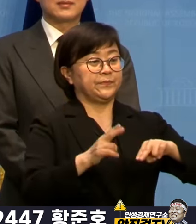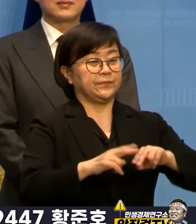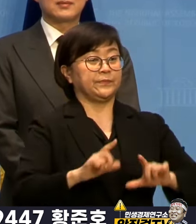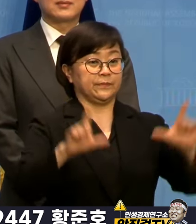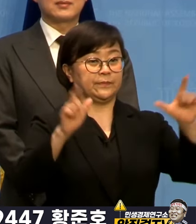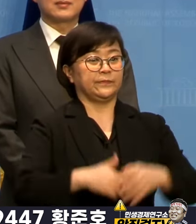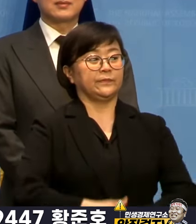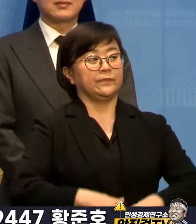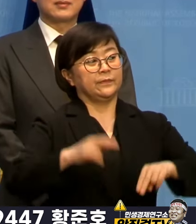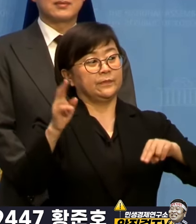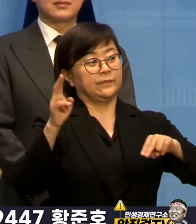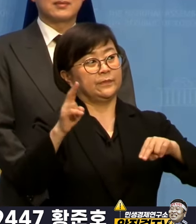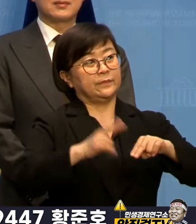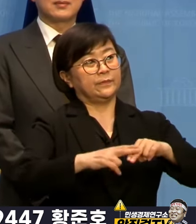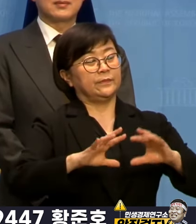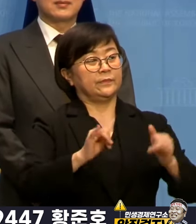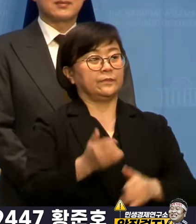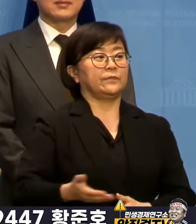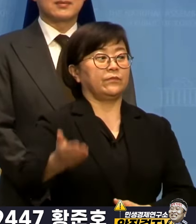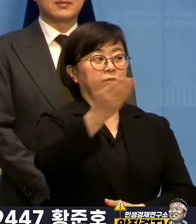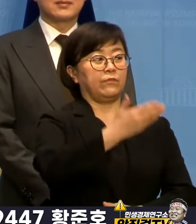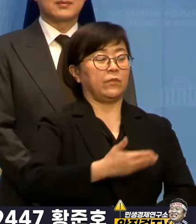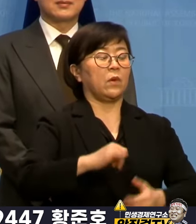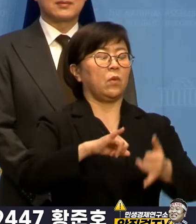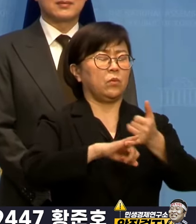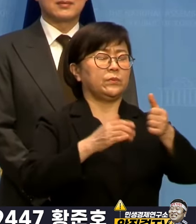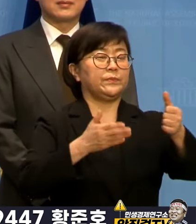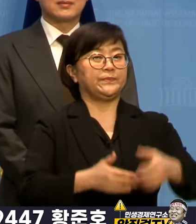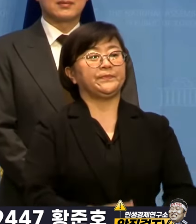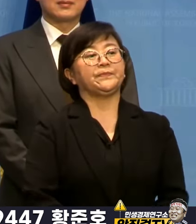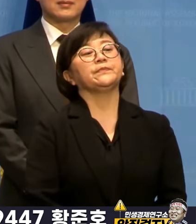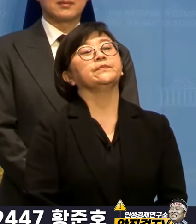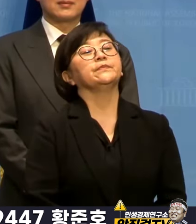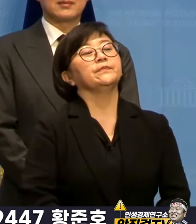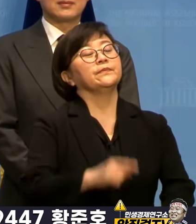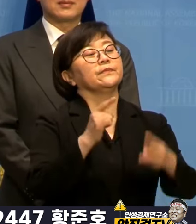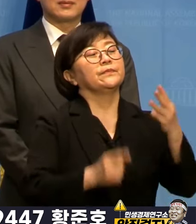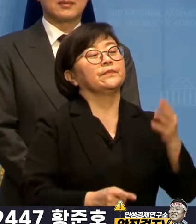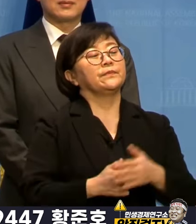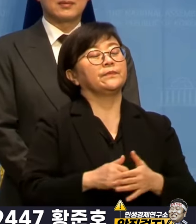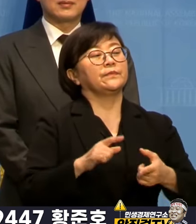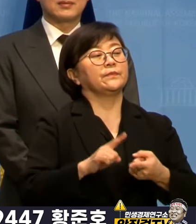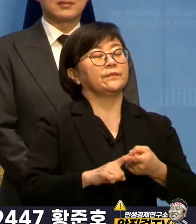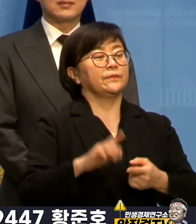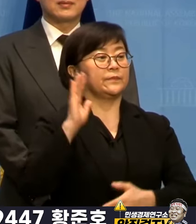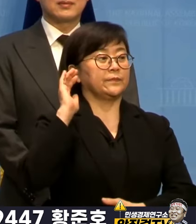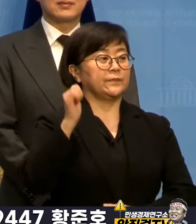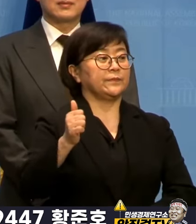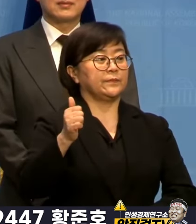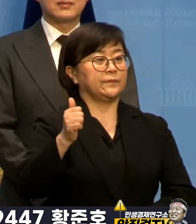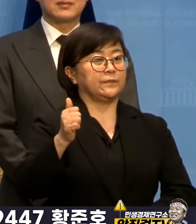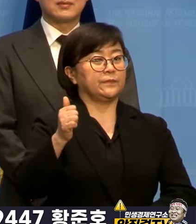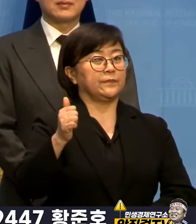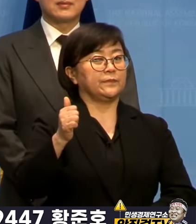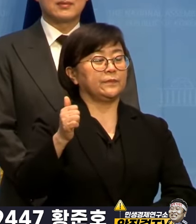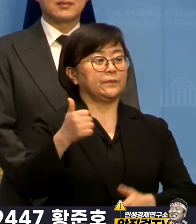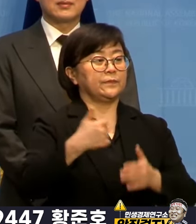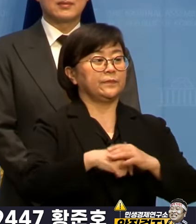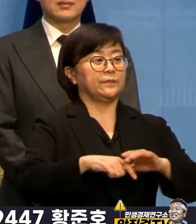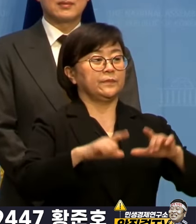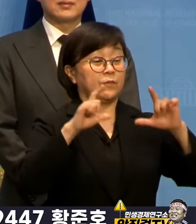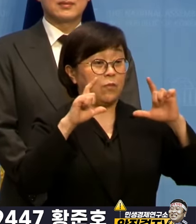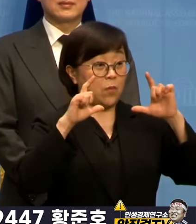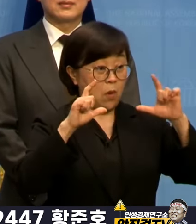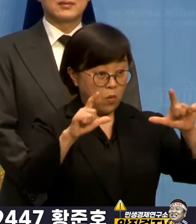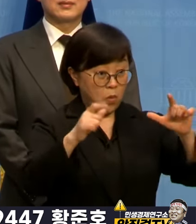날입니다. 해초리를 국민 여러분 들어주십시오. 윤석열 대통령에게